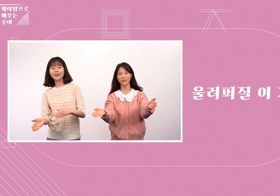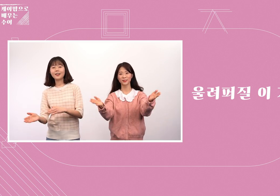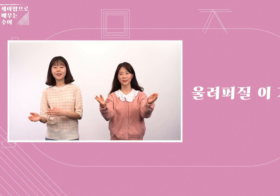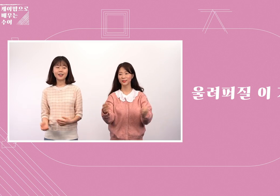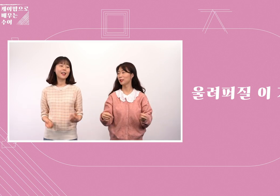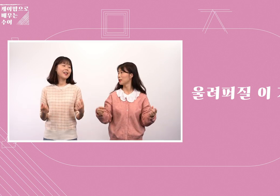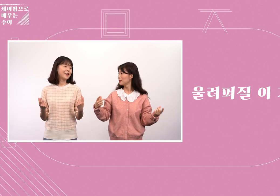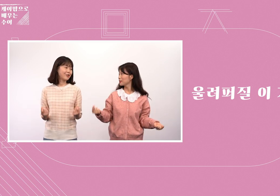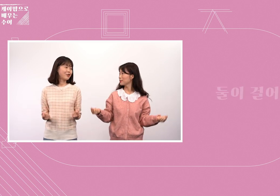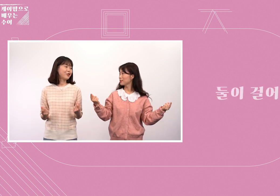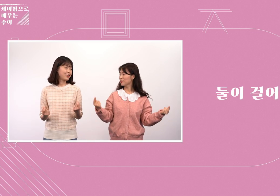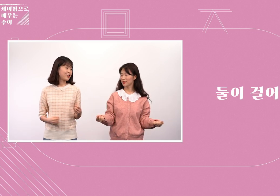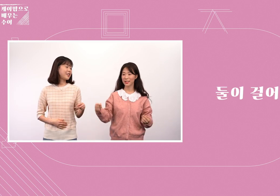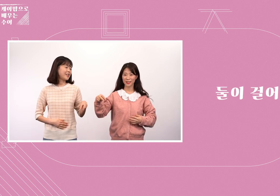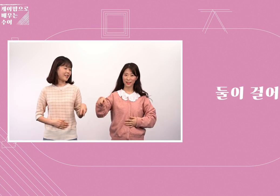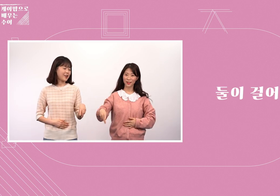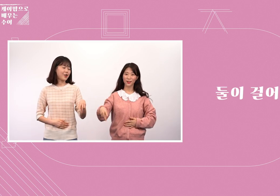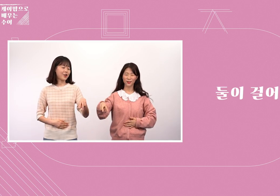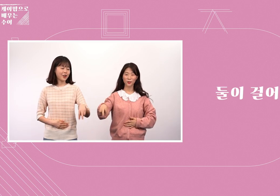으